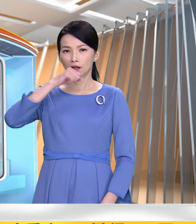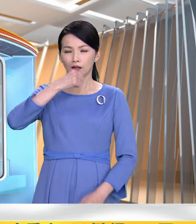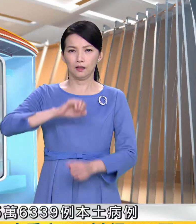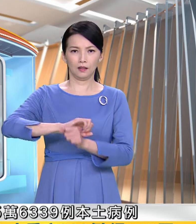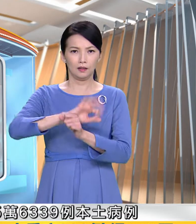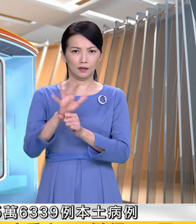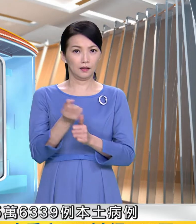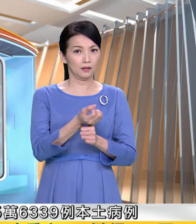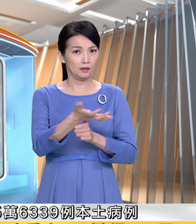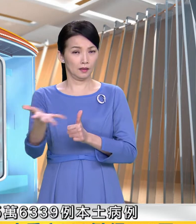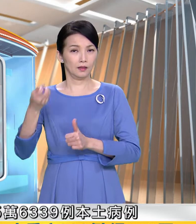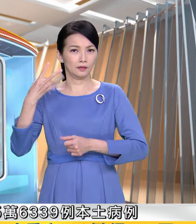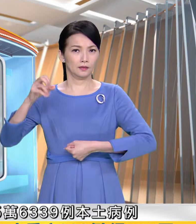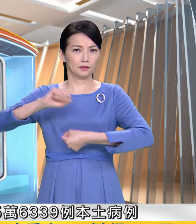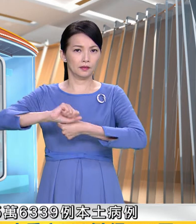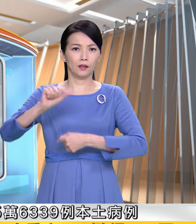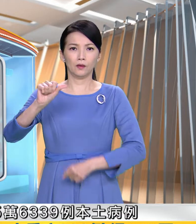新冠本土疫情新增了